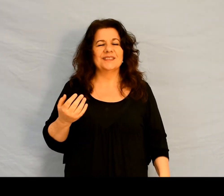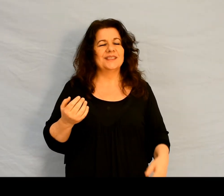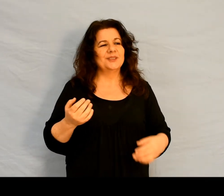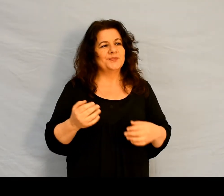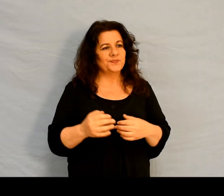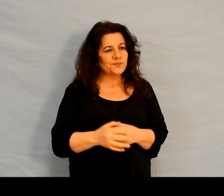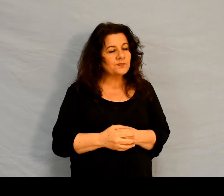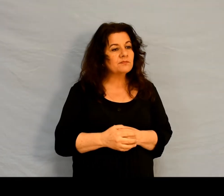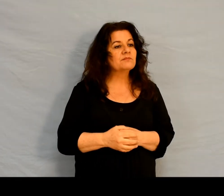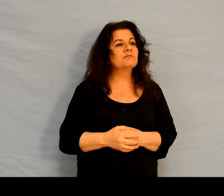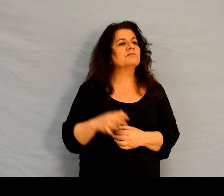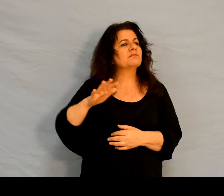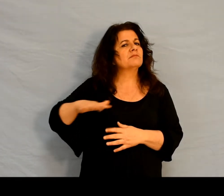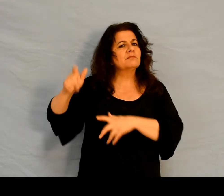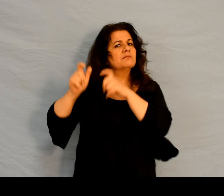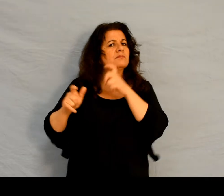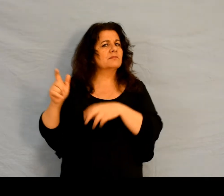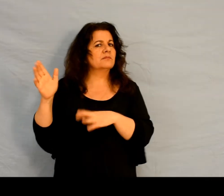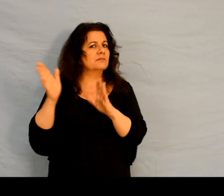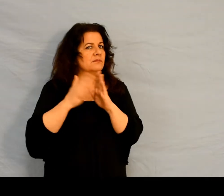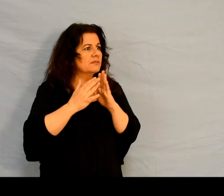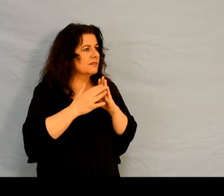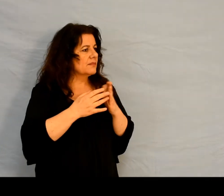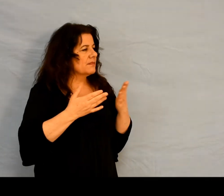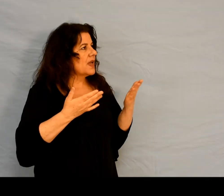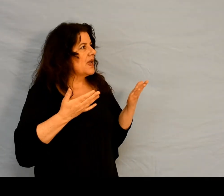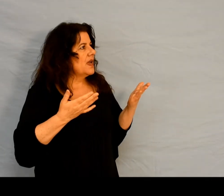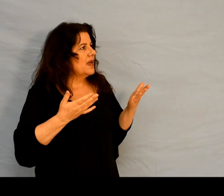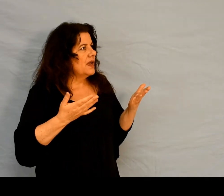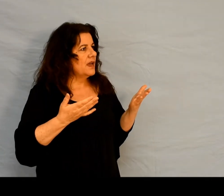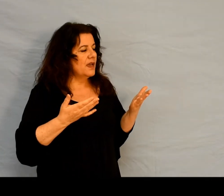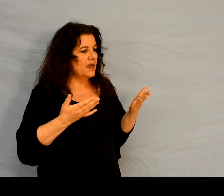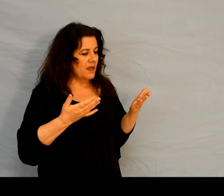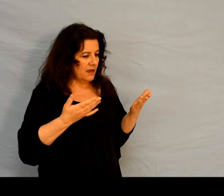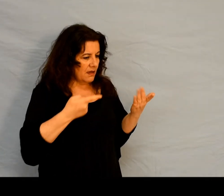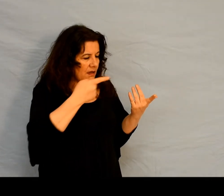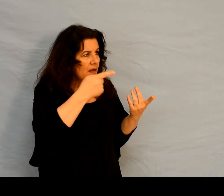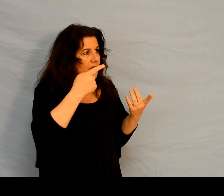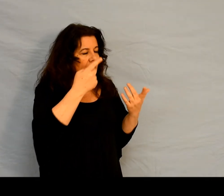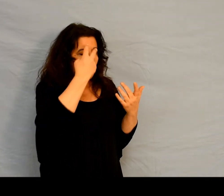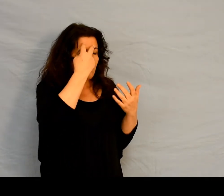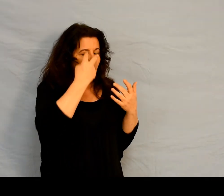Et on lui demandait, « Alors, comment tes yeux se sont-ils ouverts ?»